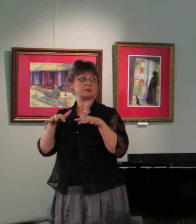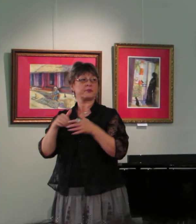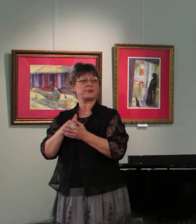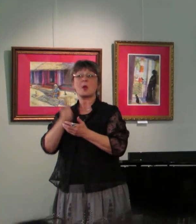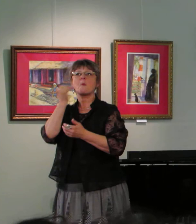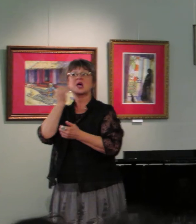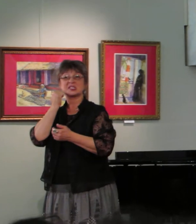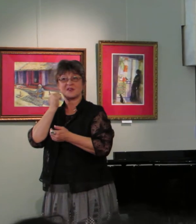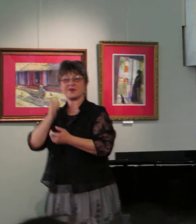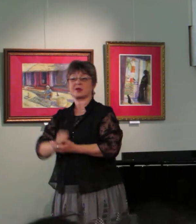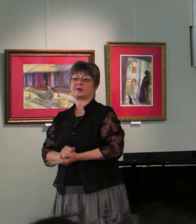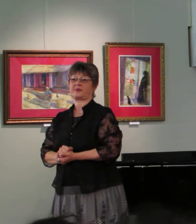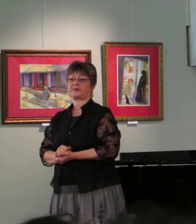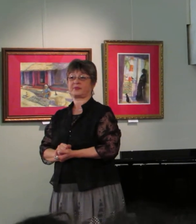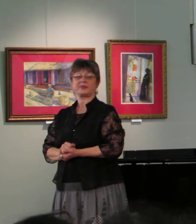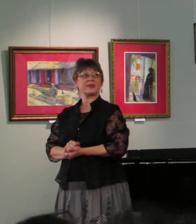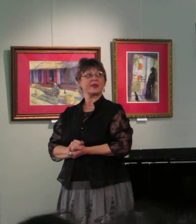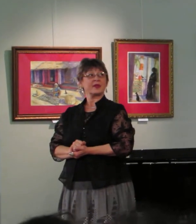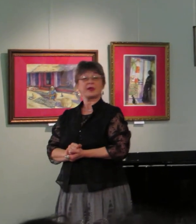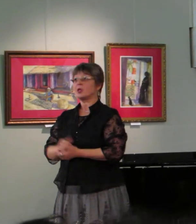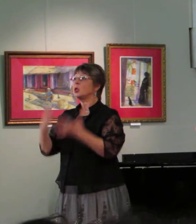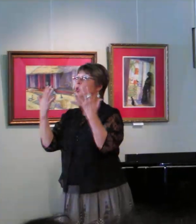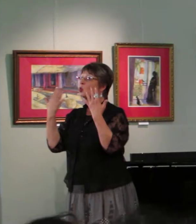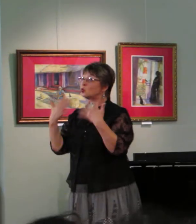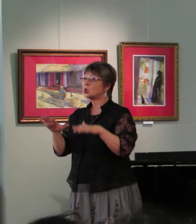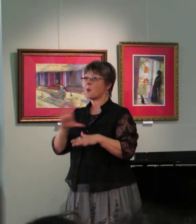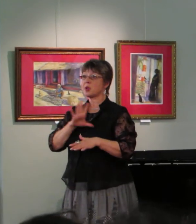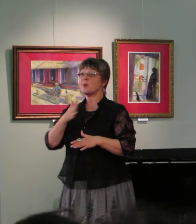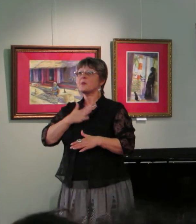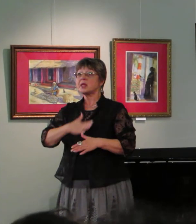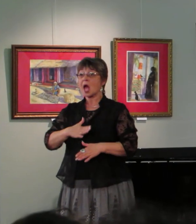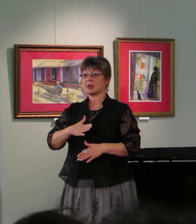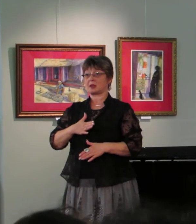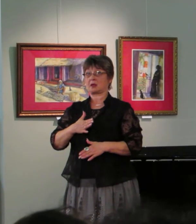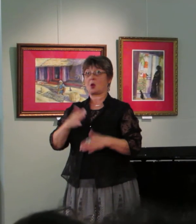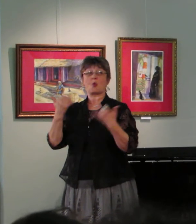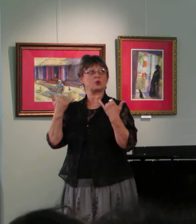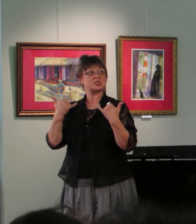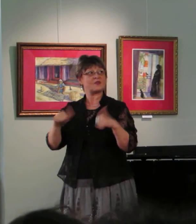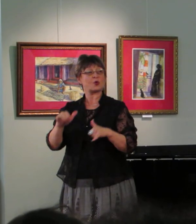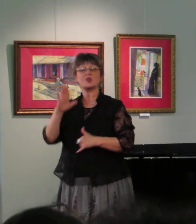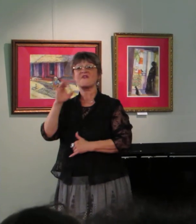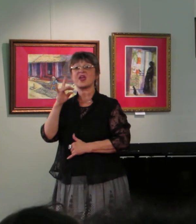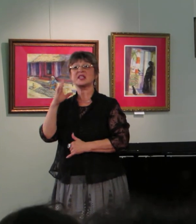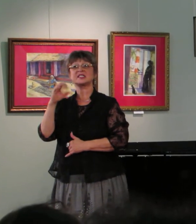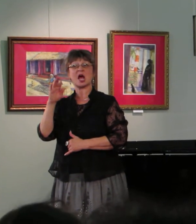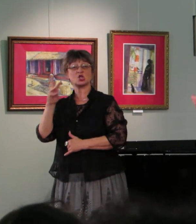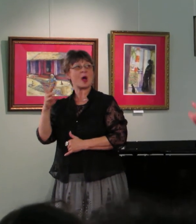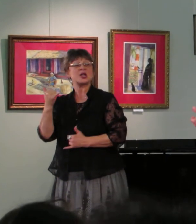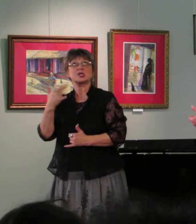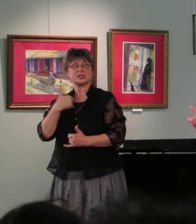вот, Москвы. И уже был приятно удивлен данный вернисаж. Сейчас я